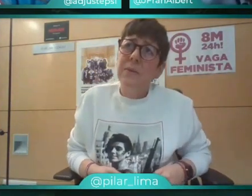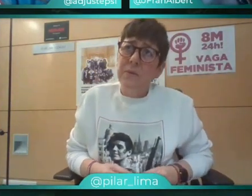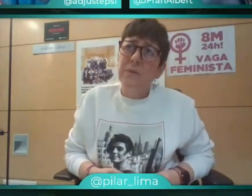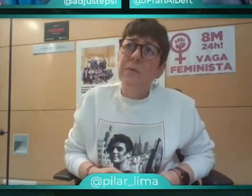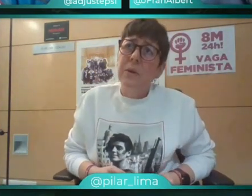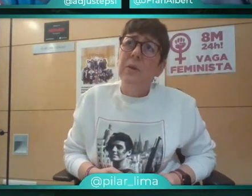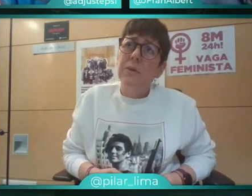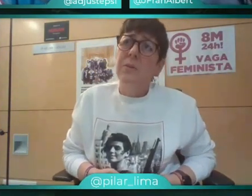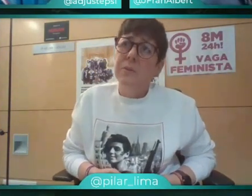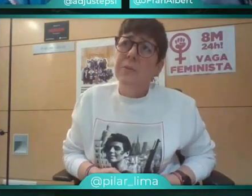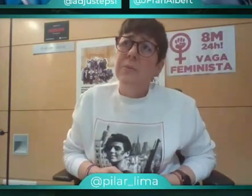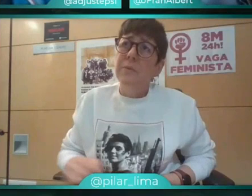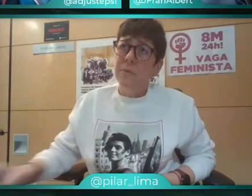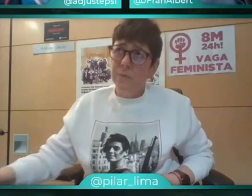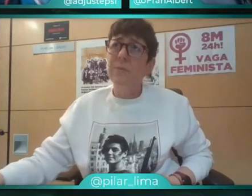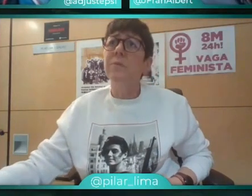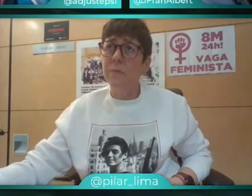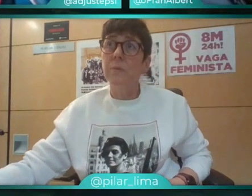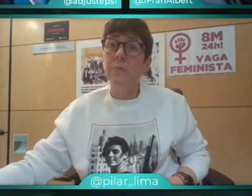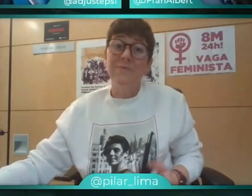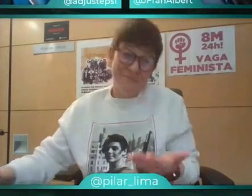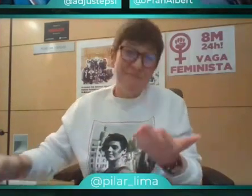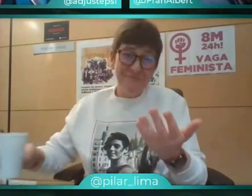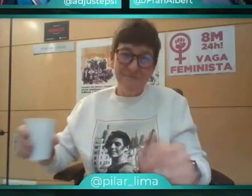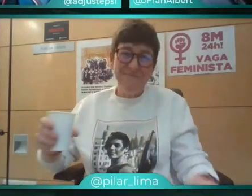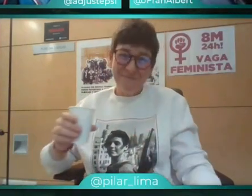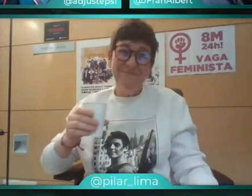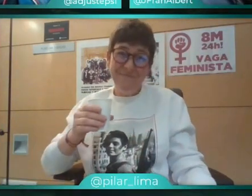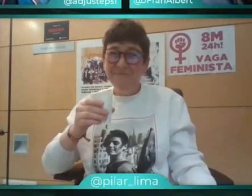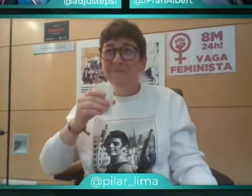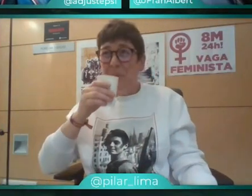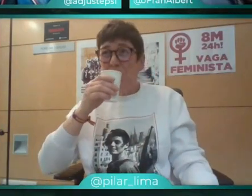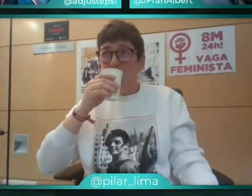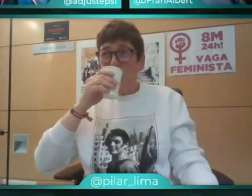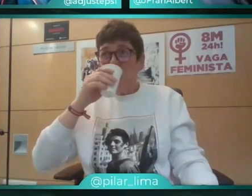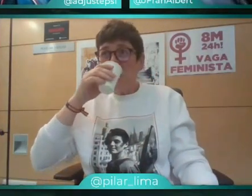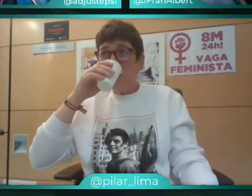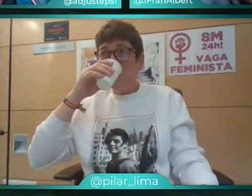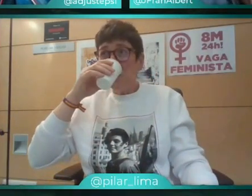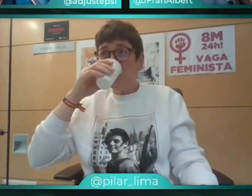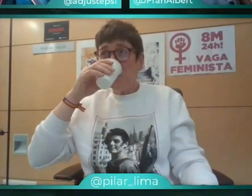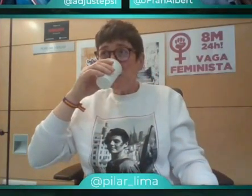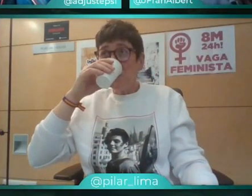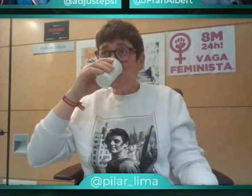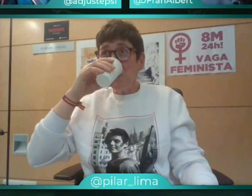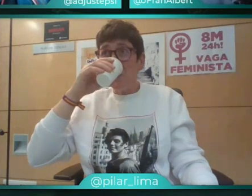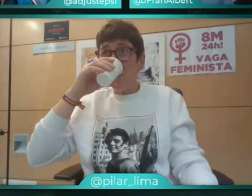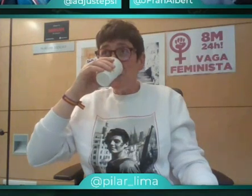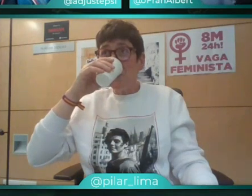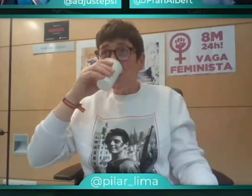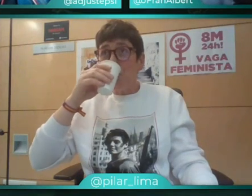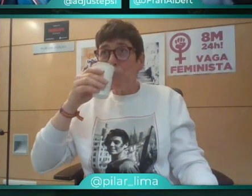cuna no que esa Esa no es tu zona no has metrado en un determinado partido político y no tienes ciertos comportamientos